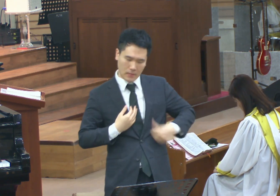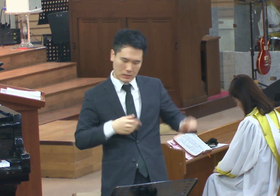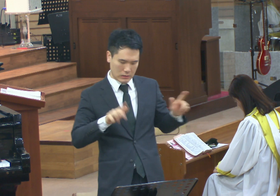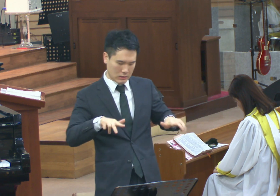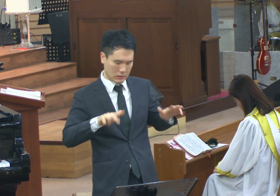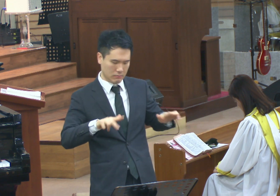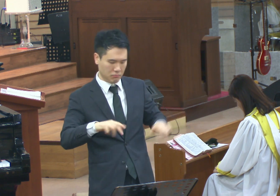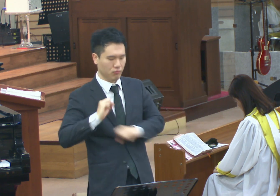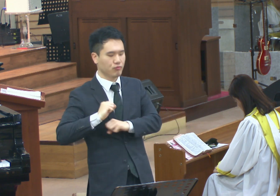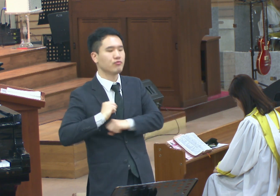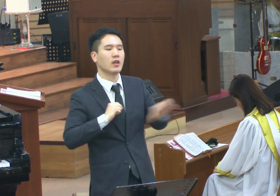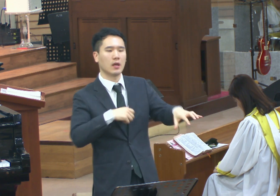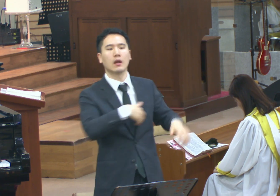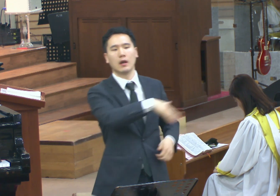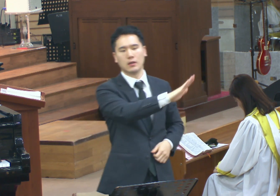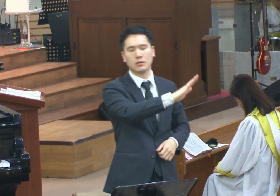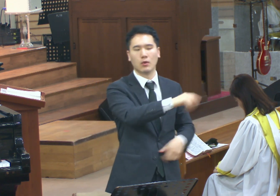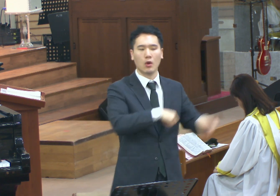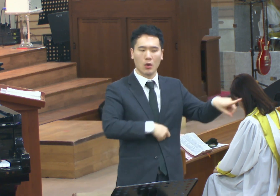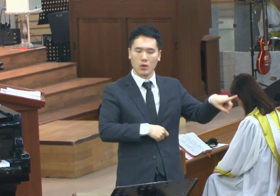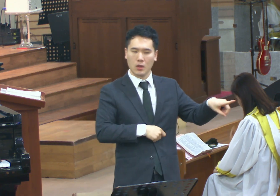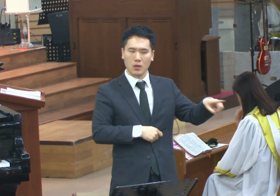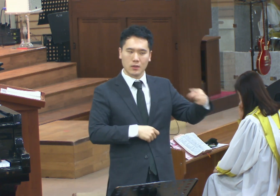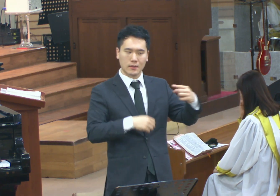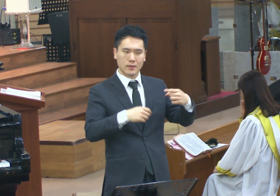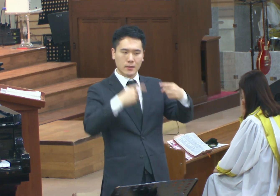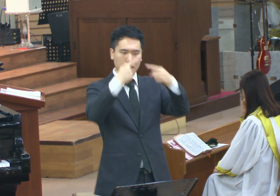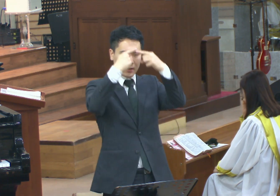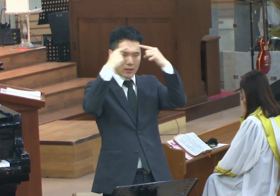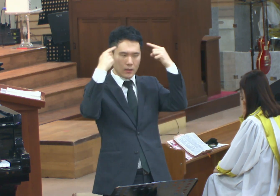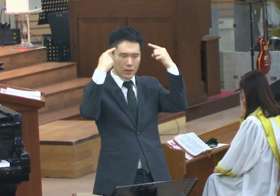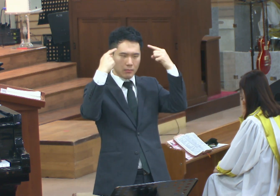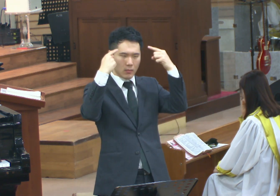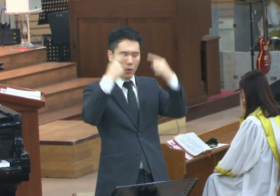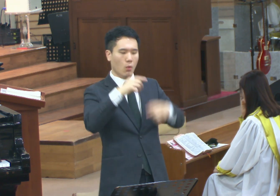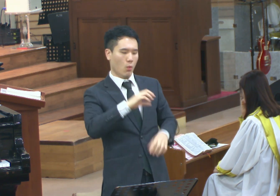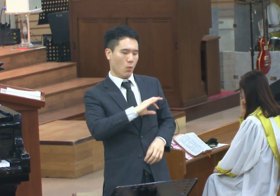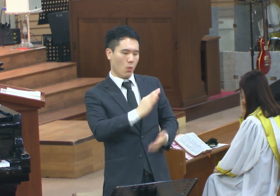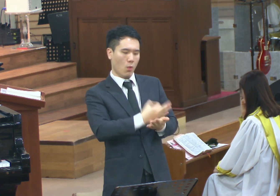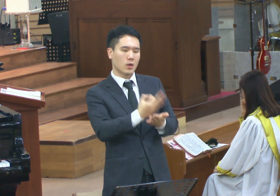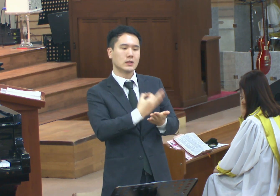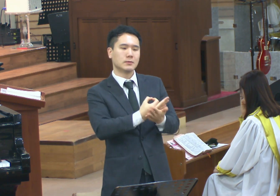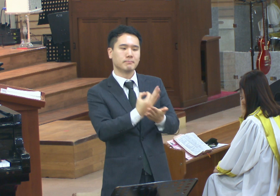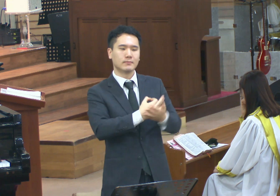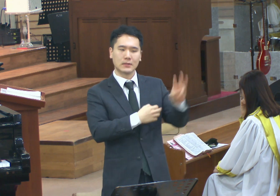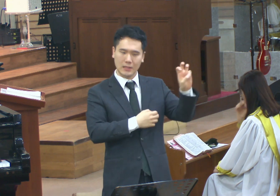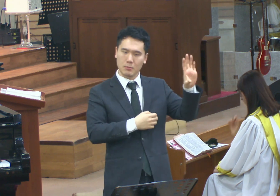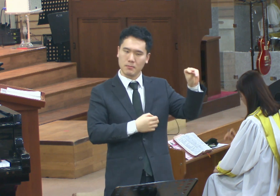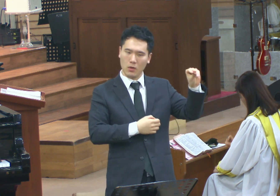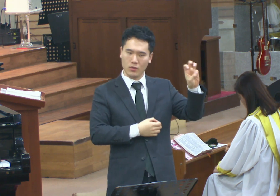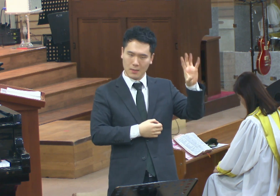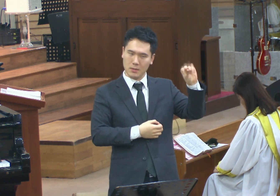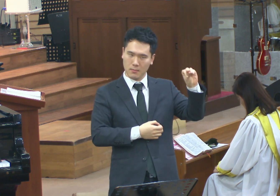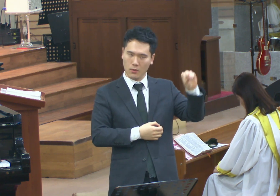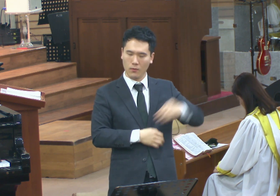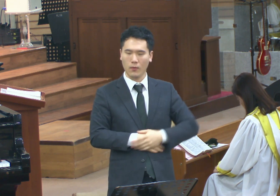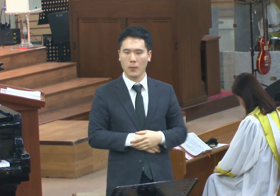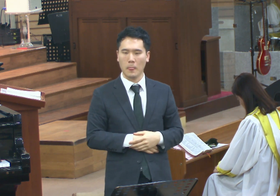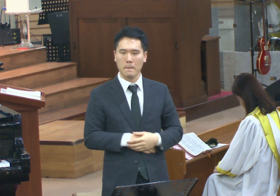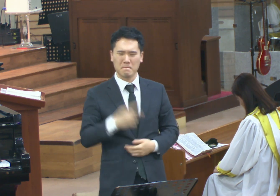원. 국가가 세금을 옛날에 그 정도로 투입을 하지 못했는데 지금은 이제 병사